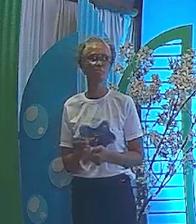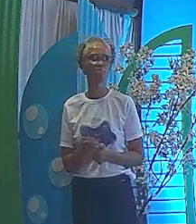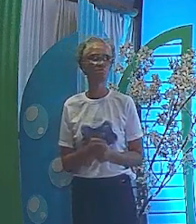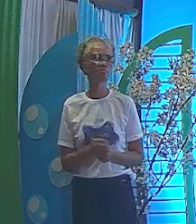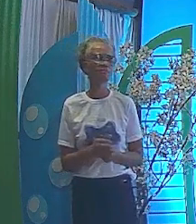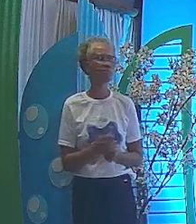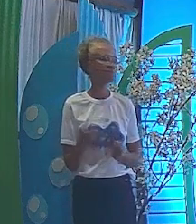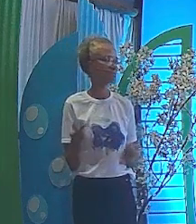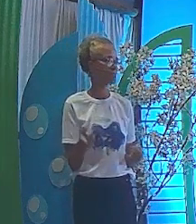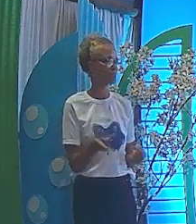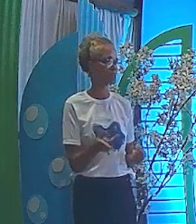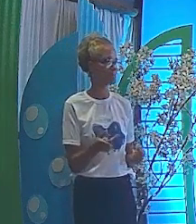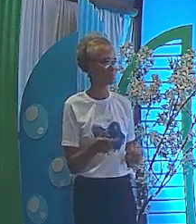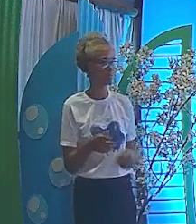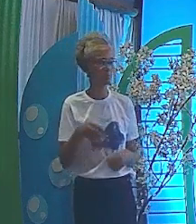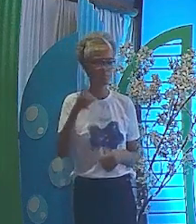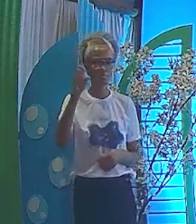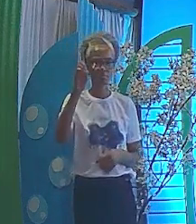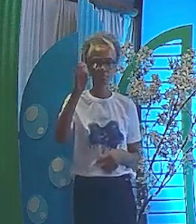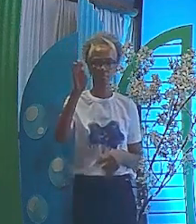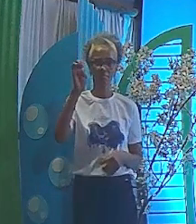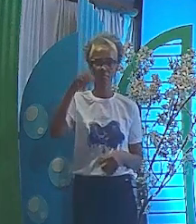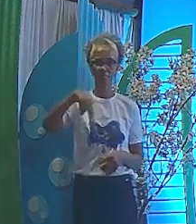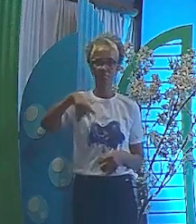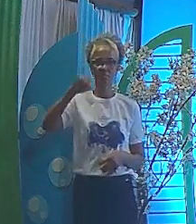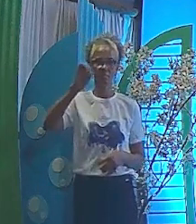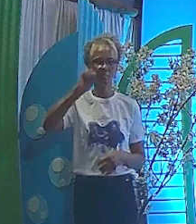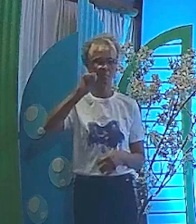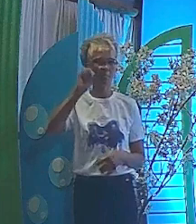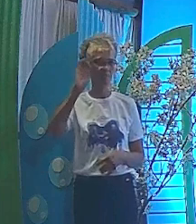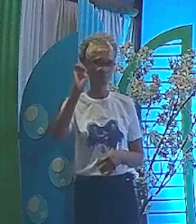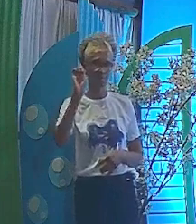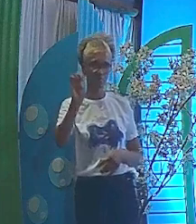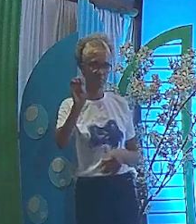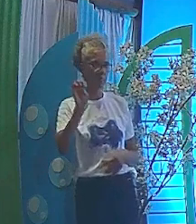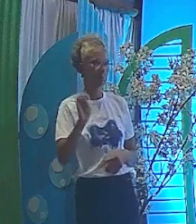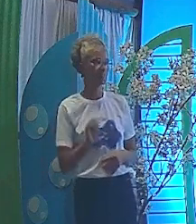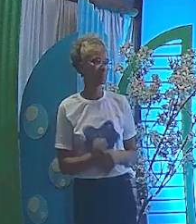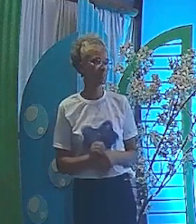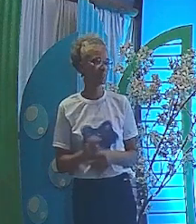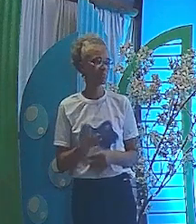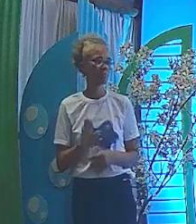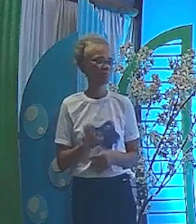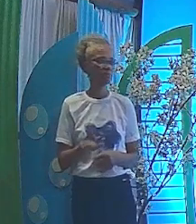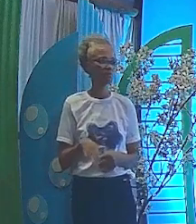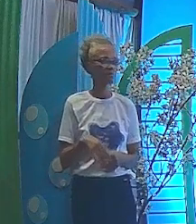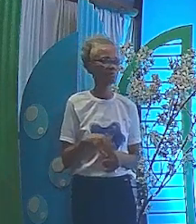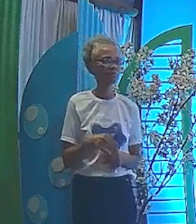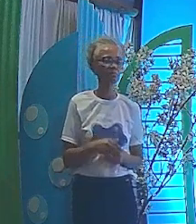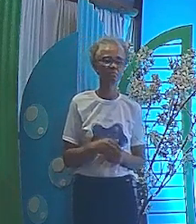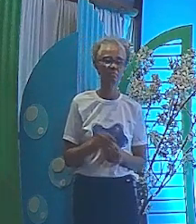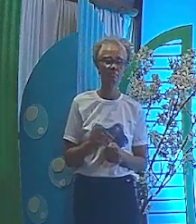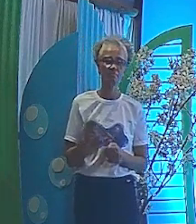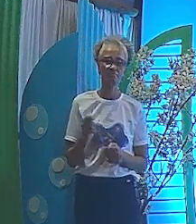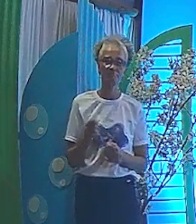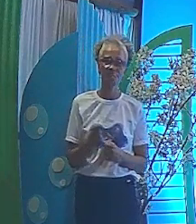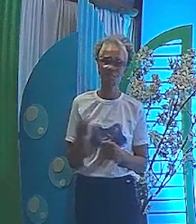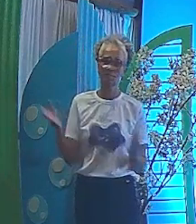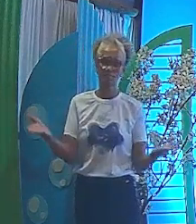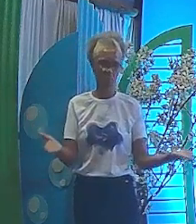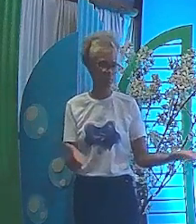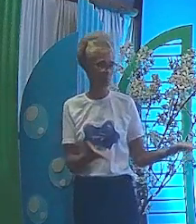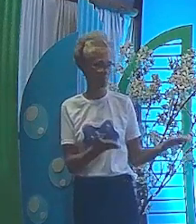uma palavra, a Denise Assis, que é coordenadora do Comitê da Bahia Gás, do Comitê de Pró-Equidade de Gênero e